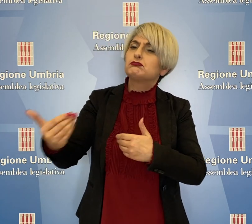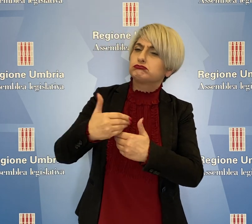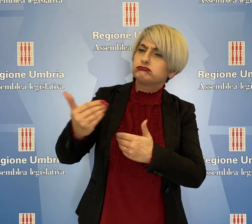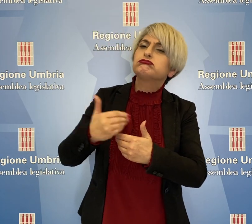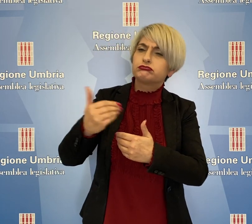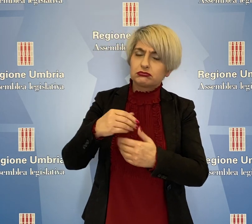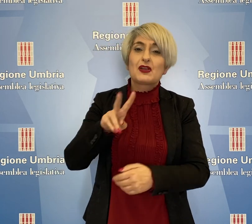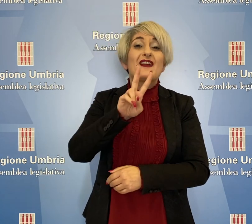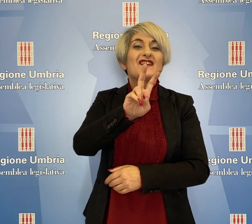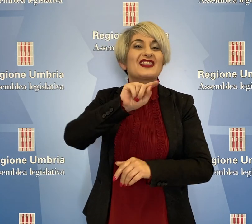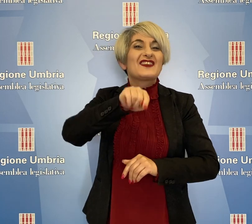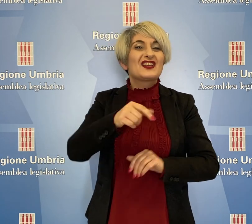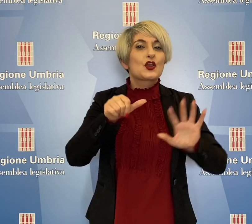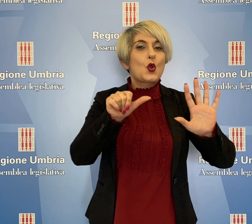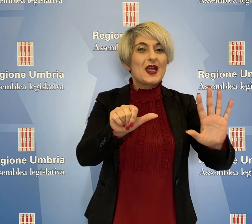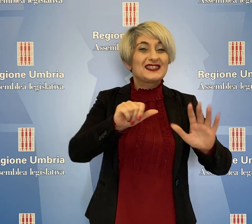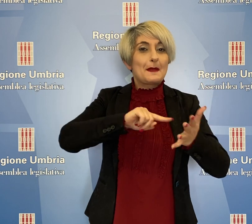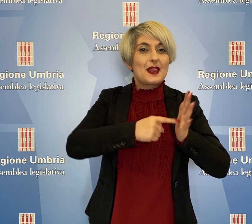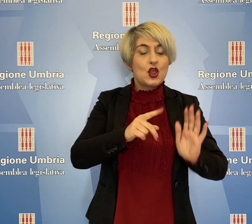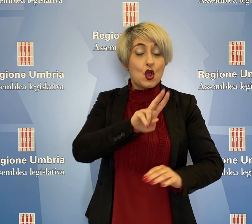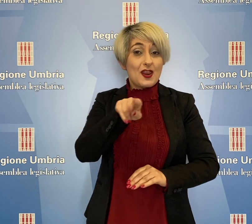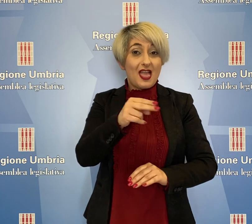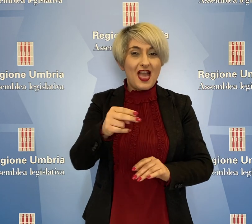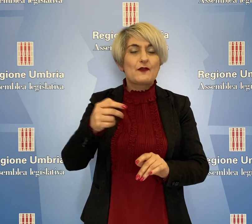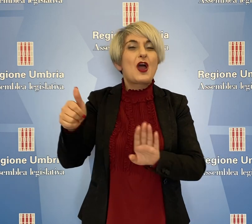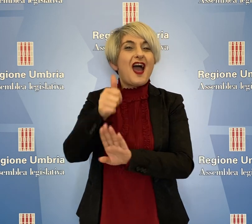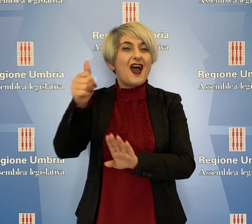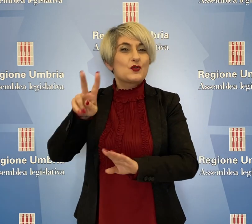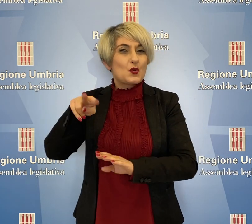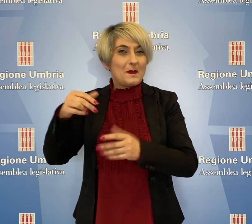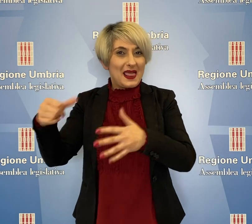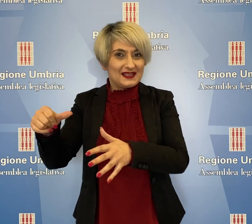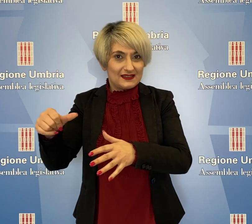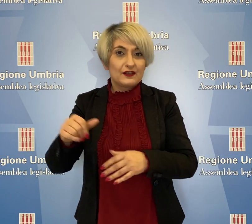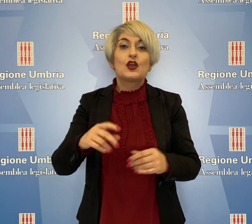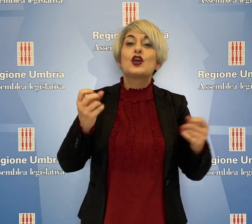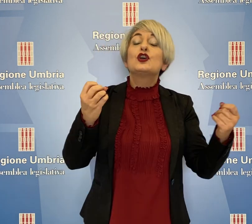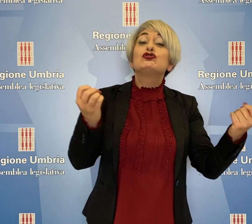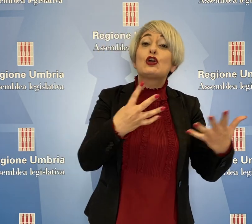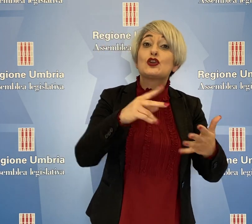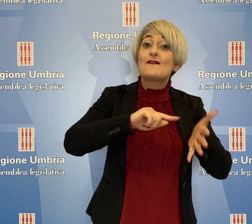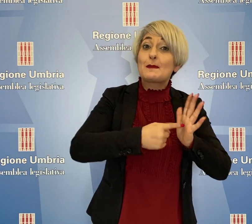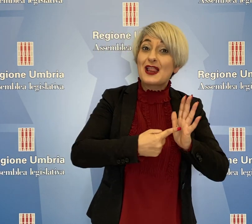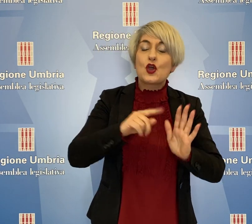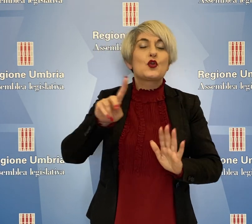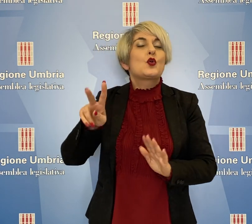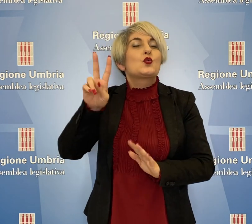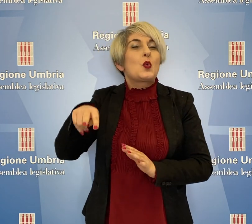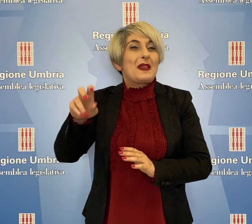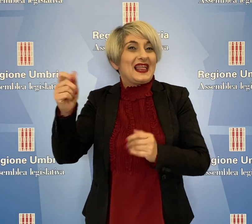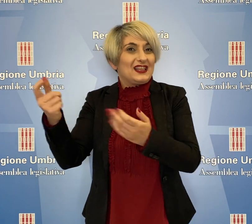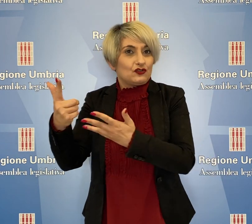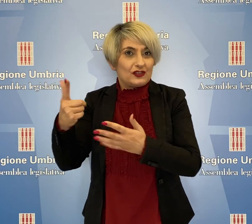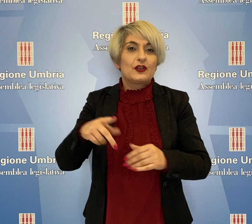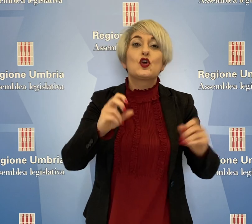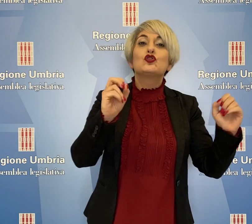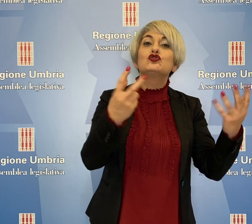20,6 milioni di euro nel 2016 19 milioni nel 2017 18 milioni nel